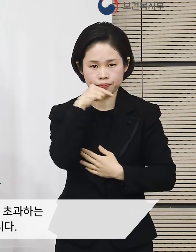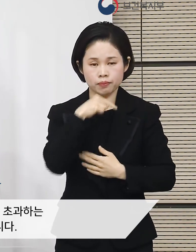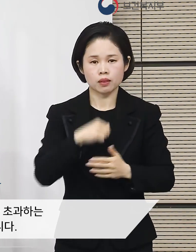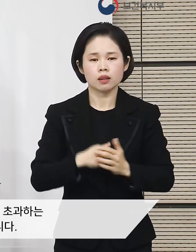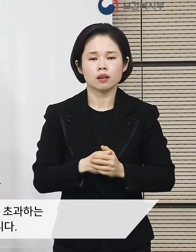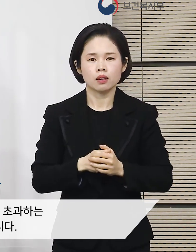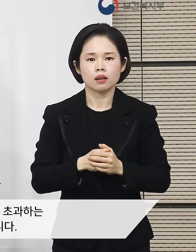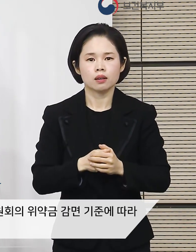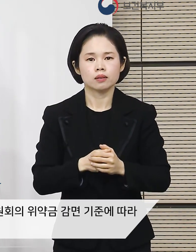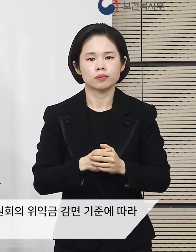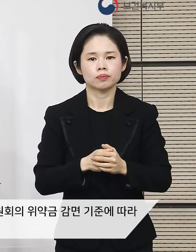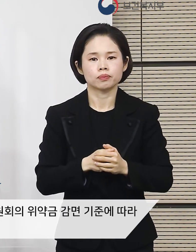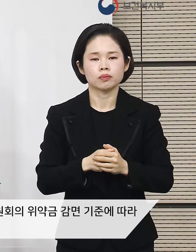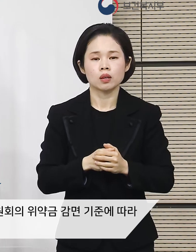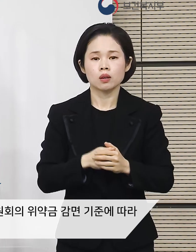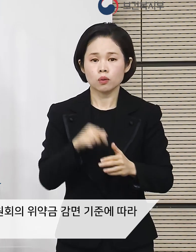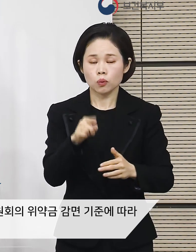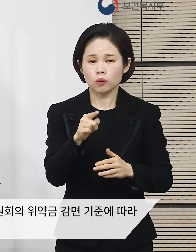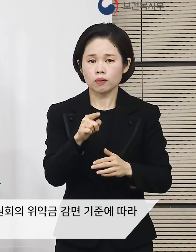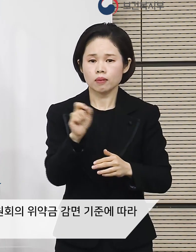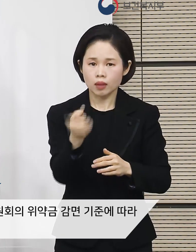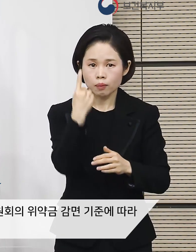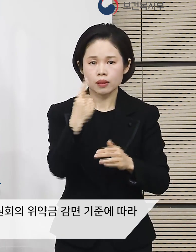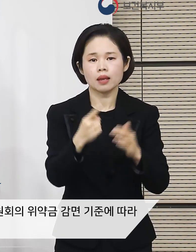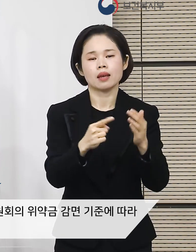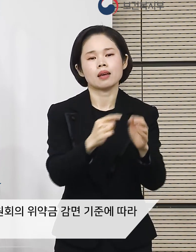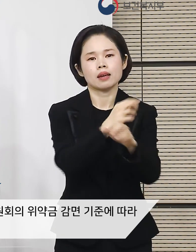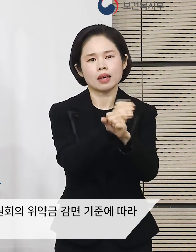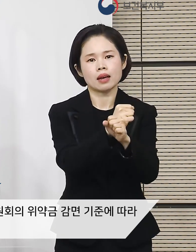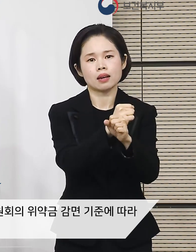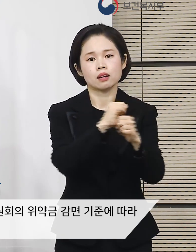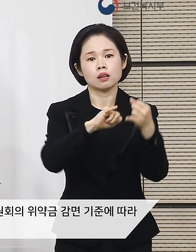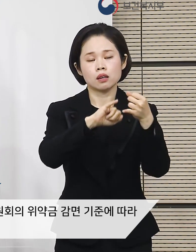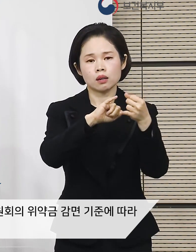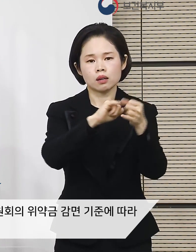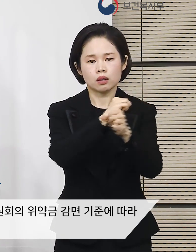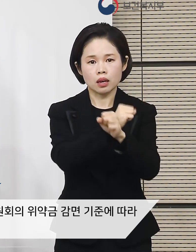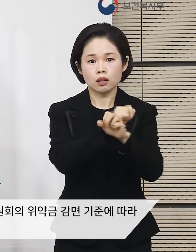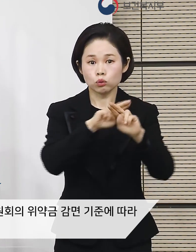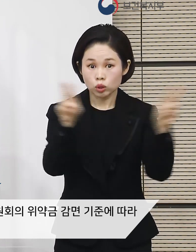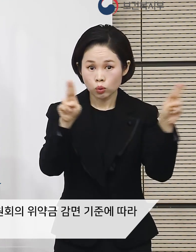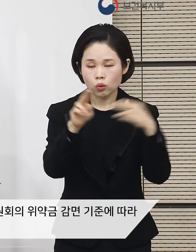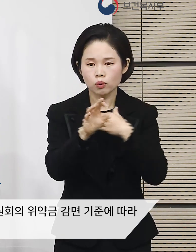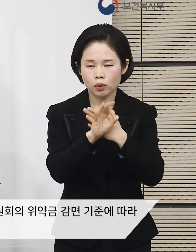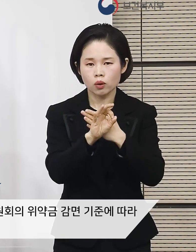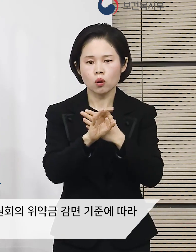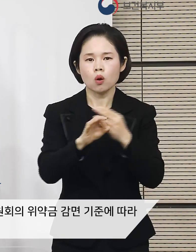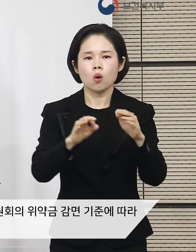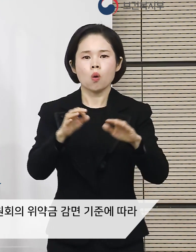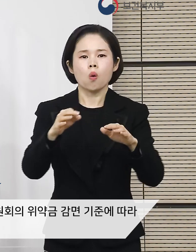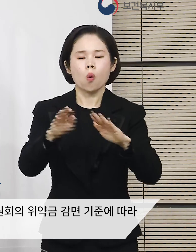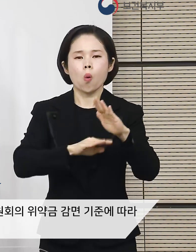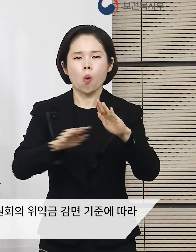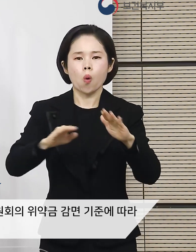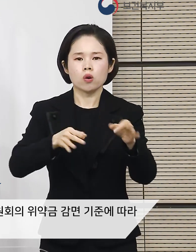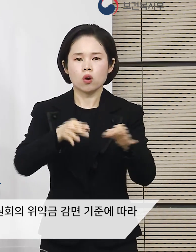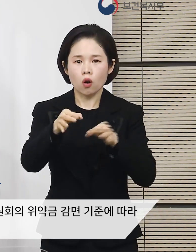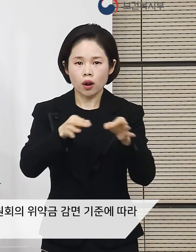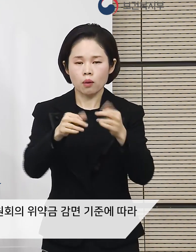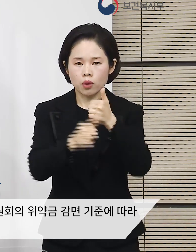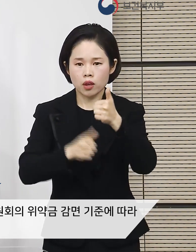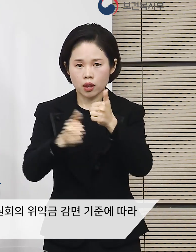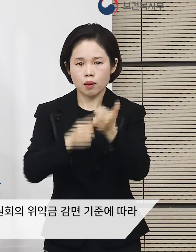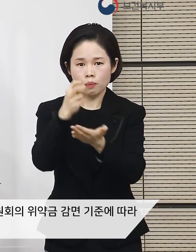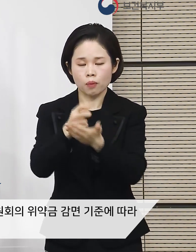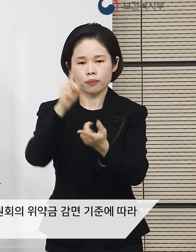합니다. 이에 따라서 예매가 취소되는 분들은 공정거래위원회의 위약금 감면